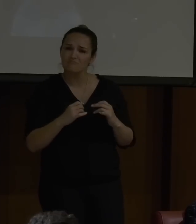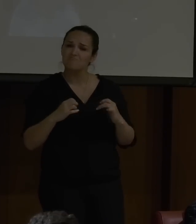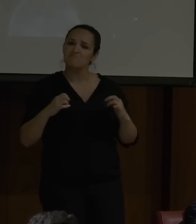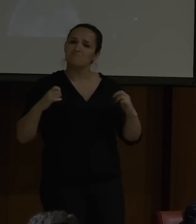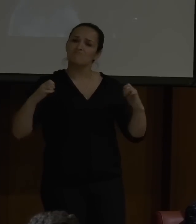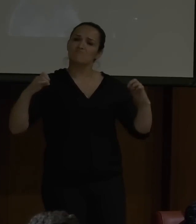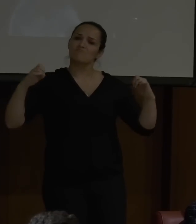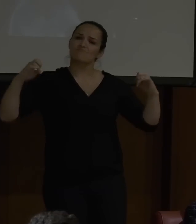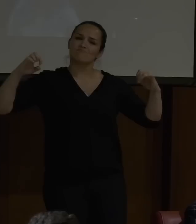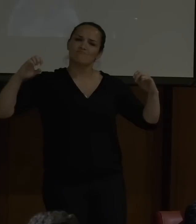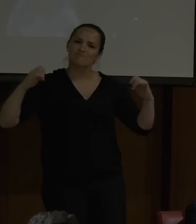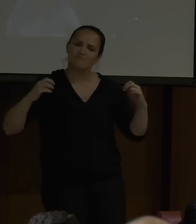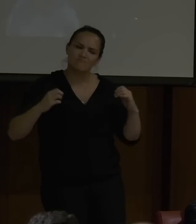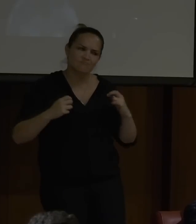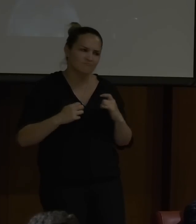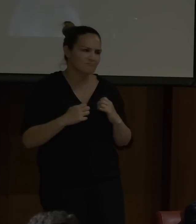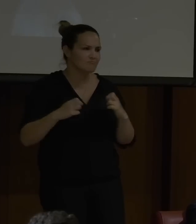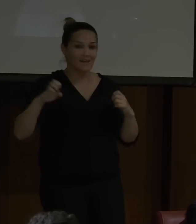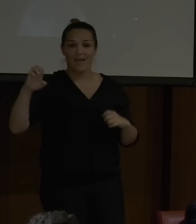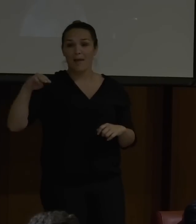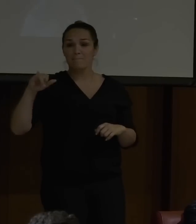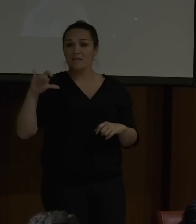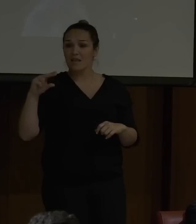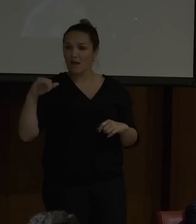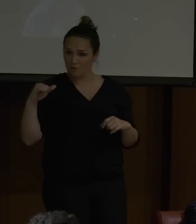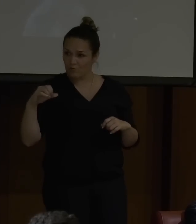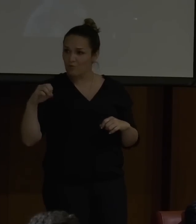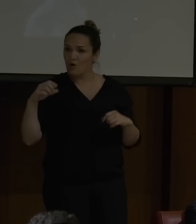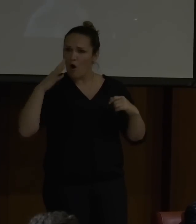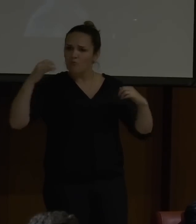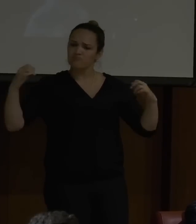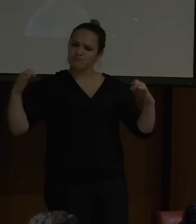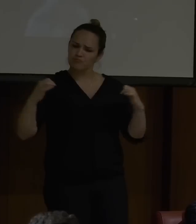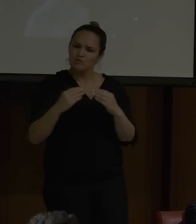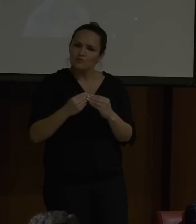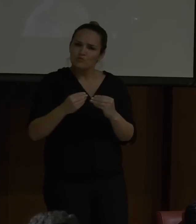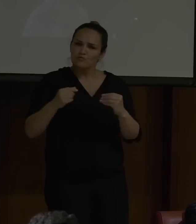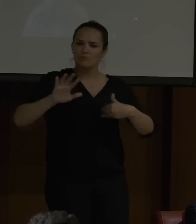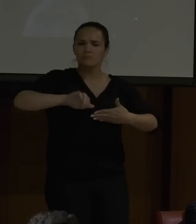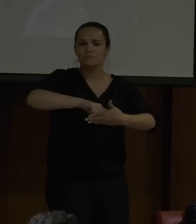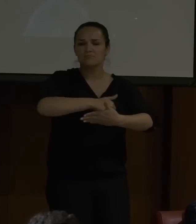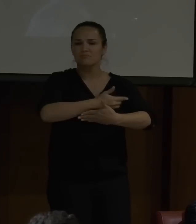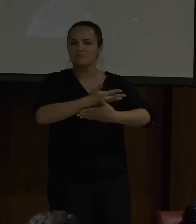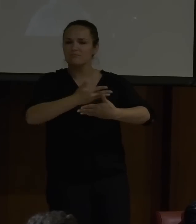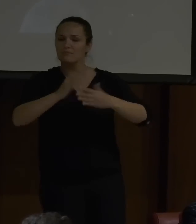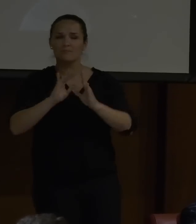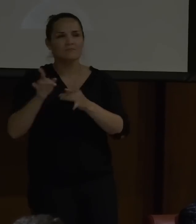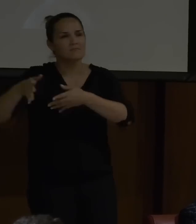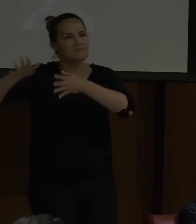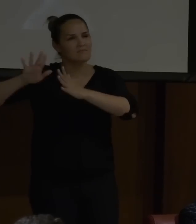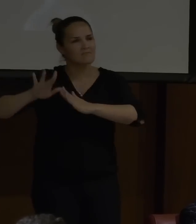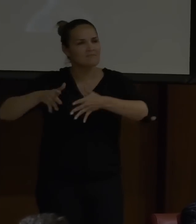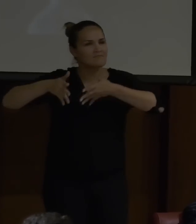acordeón pausado, muy menudo, una nota muy precisa, las notas muy melodiosas, pero